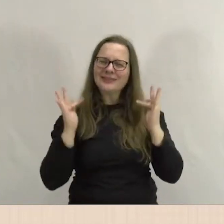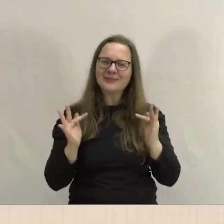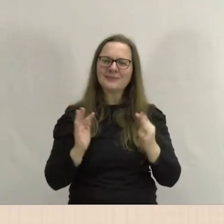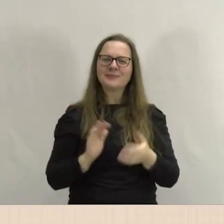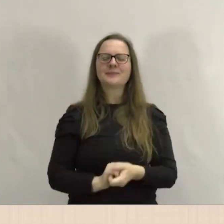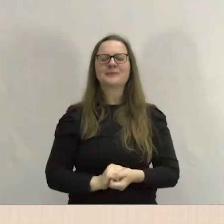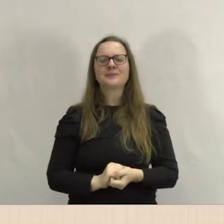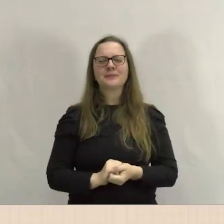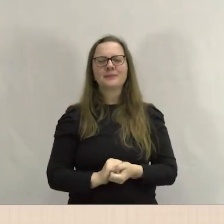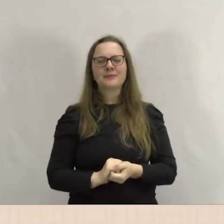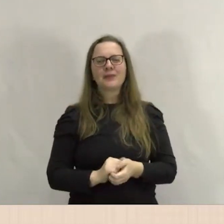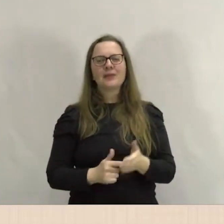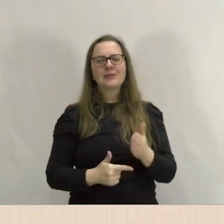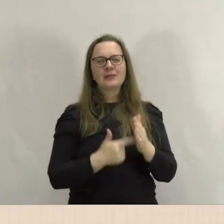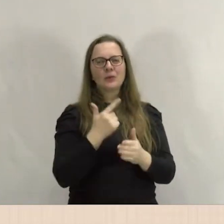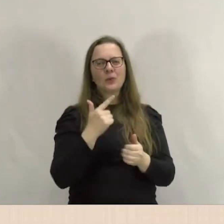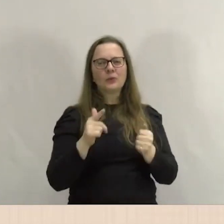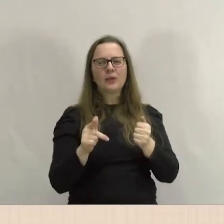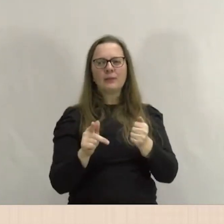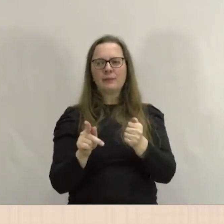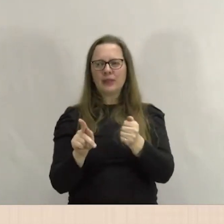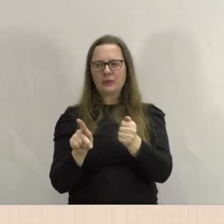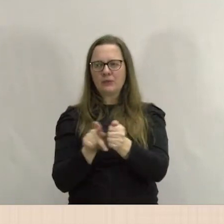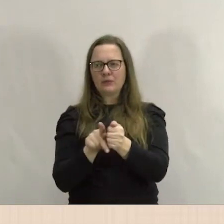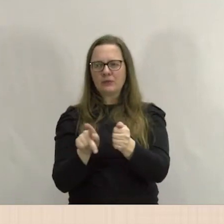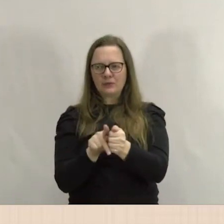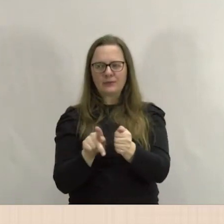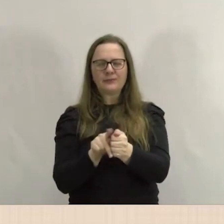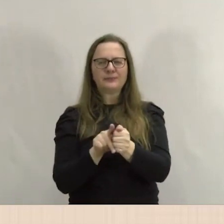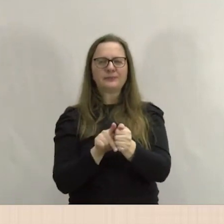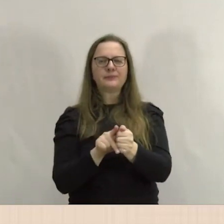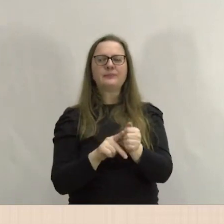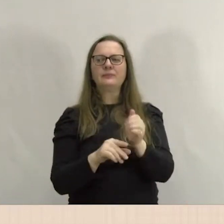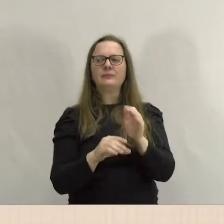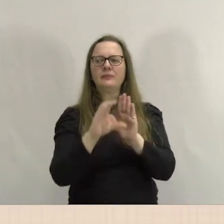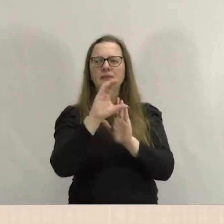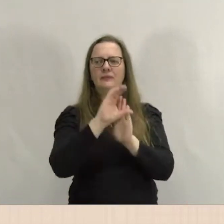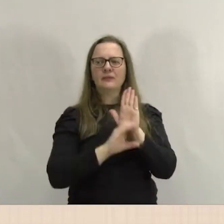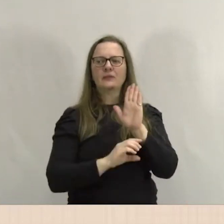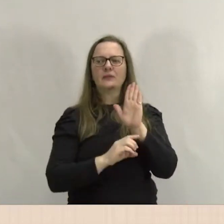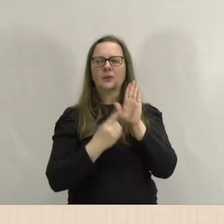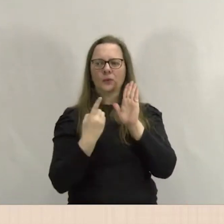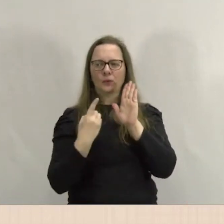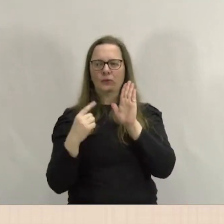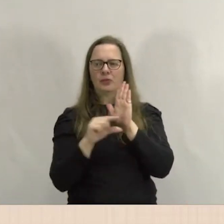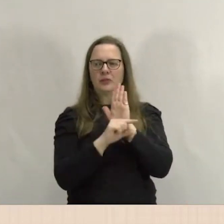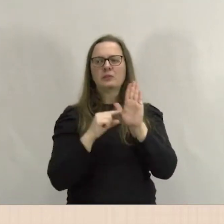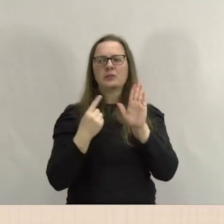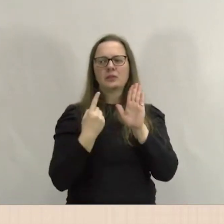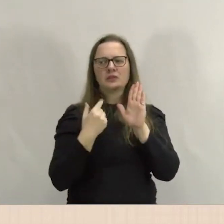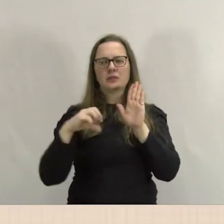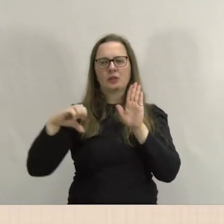2 Pedro 1,19, já li de manhã. A liderança que Deus estabeleceu na igreja, em primeiro lugar, são